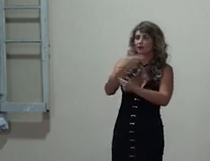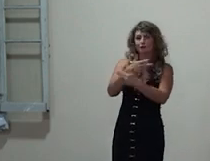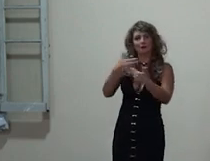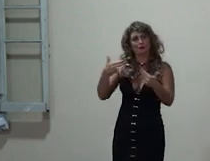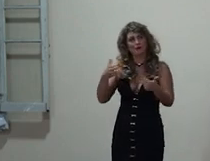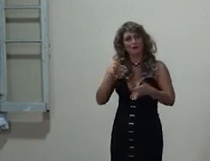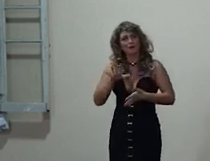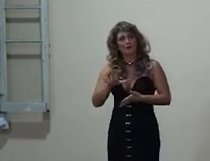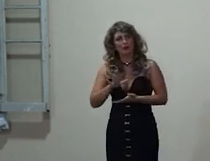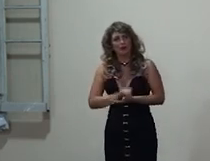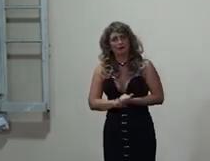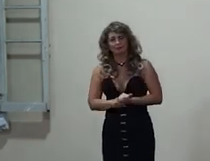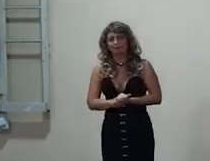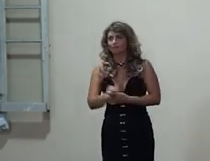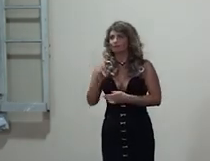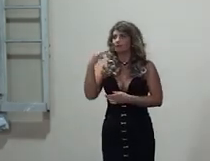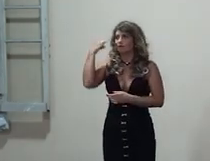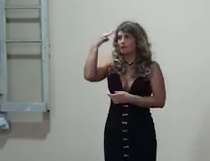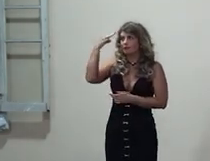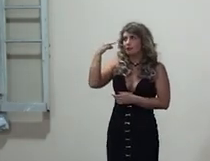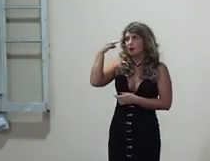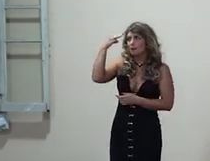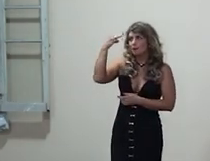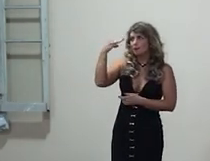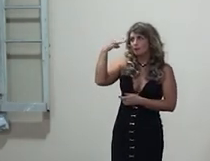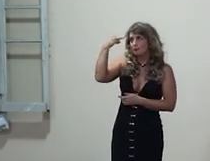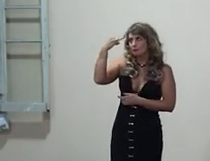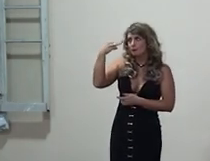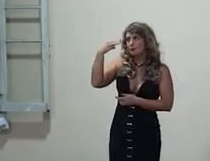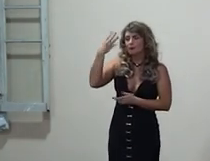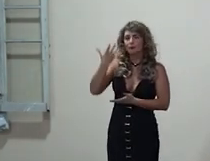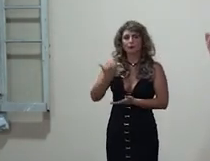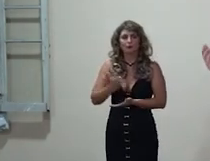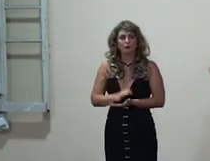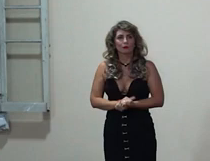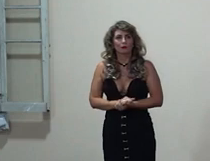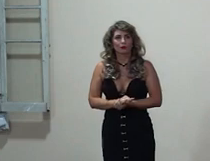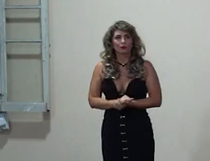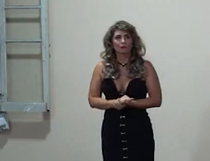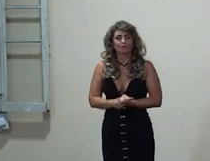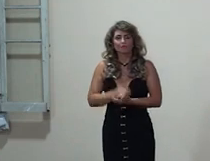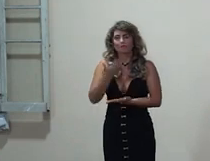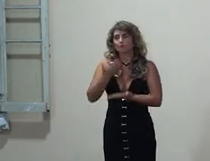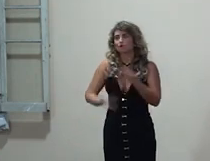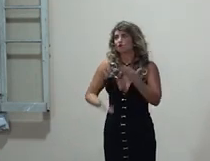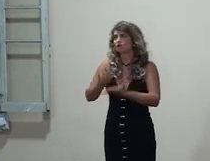nossa memória ter ido pelos ares.